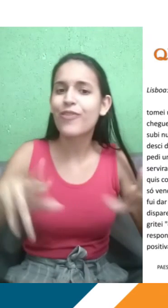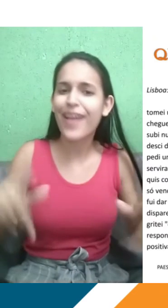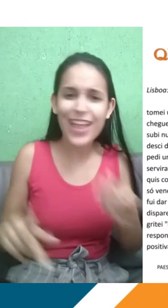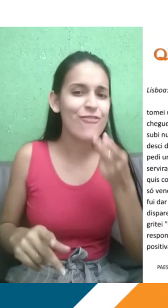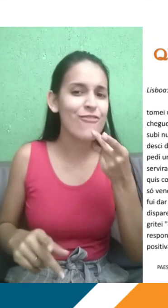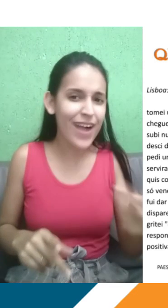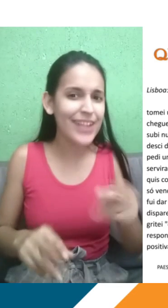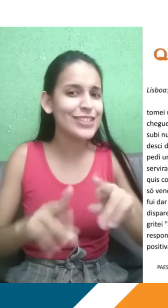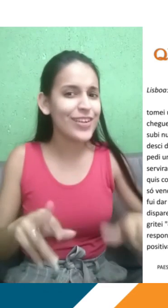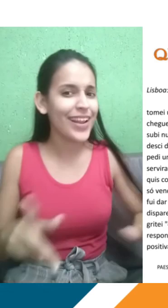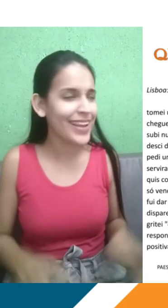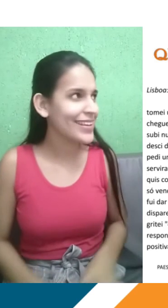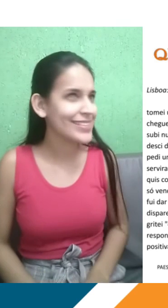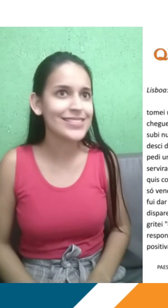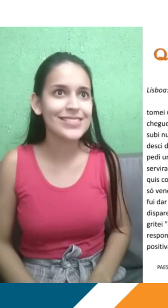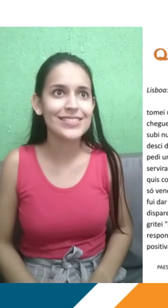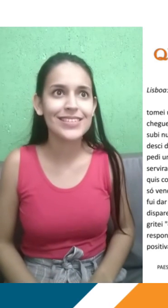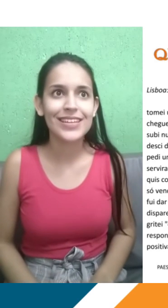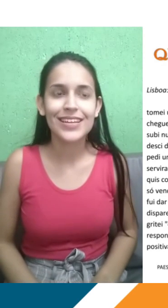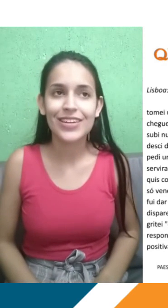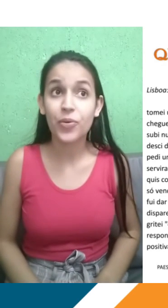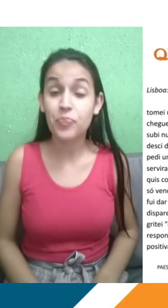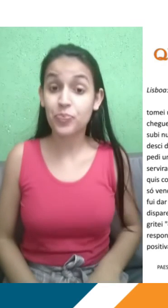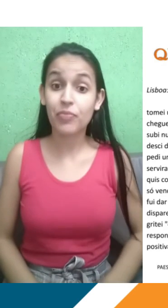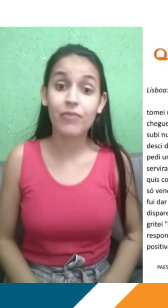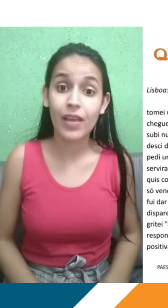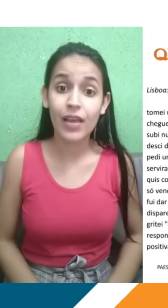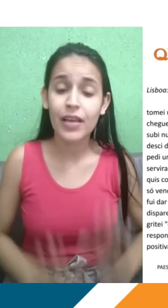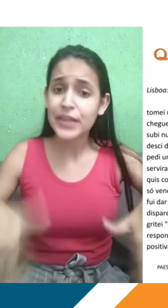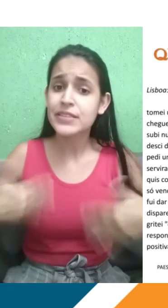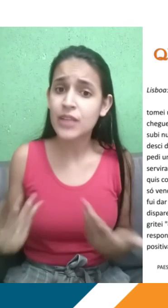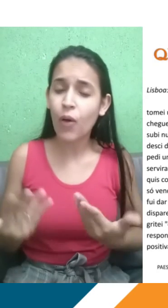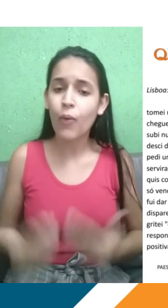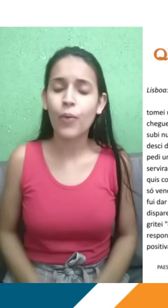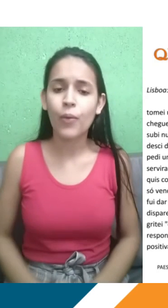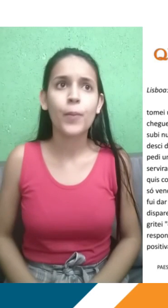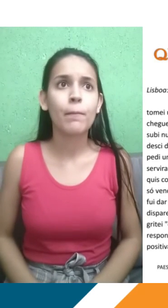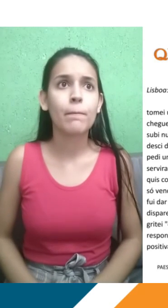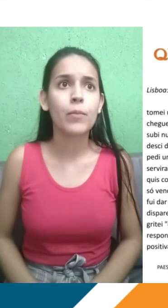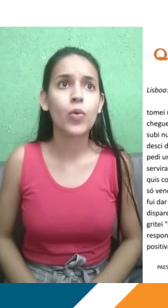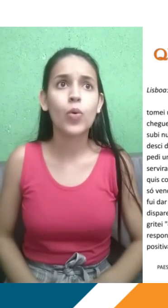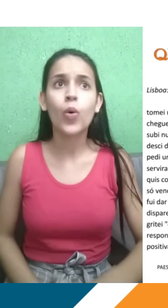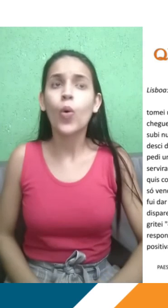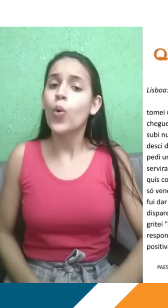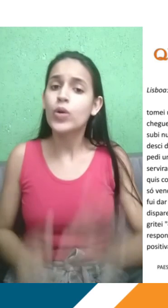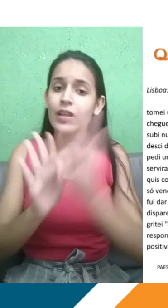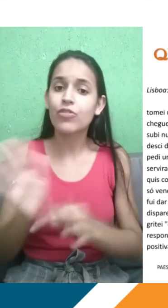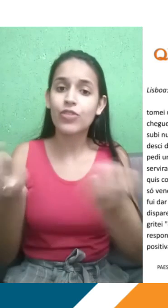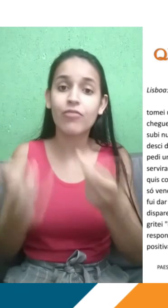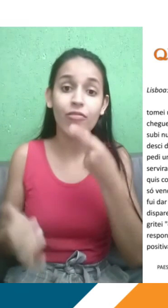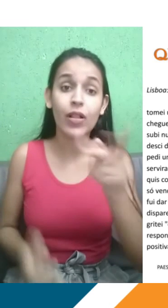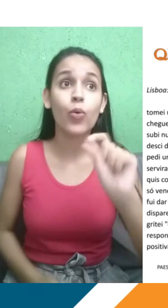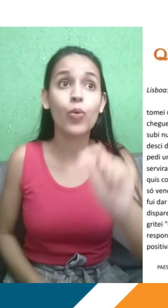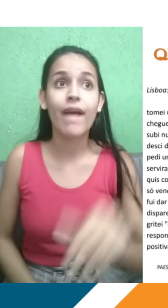Turista europeu com domínio de duas variedades do português em visita a Lisboa. D. Português com